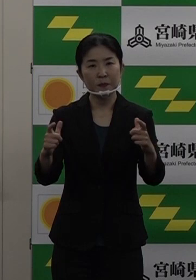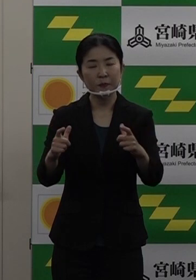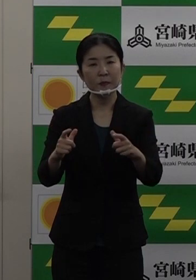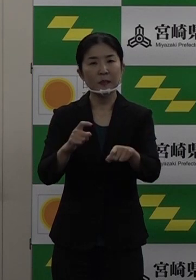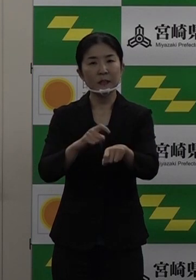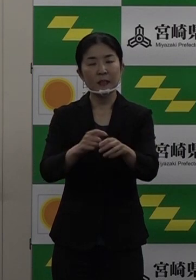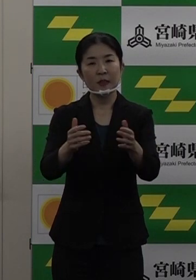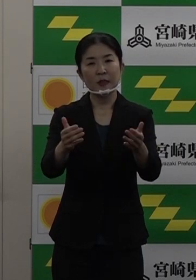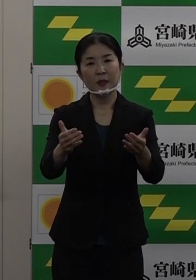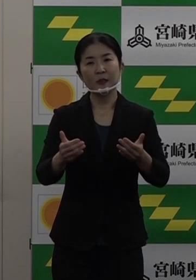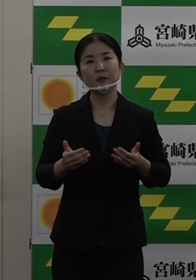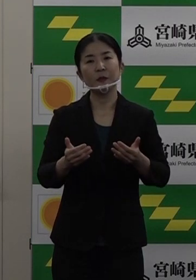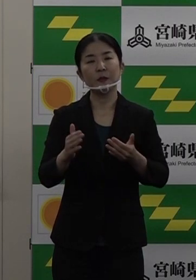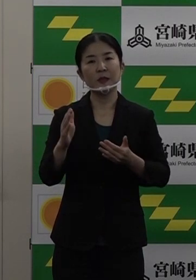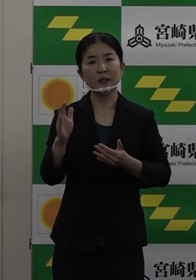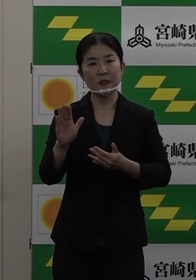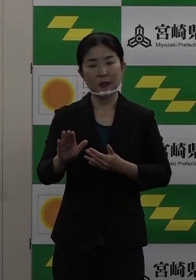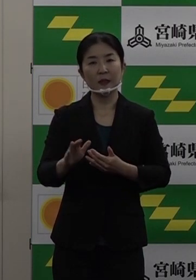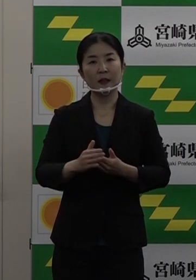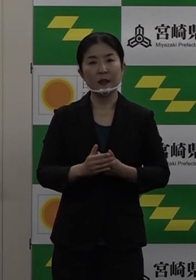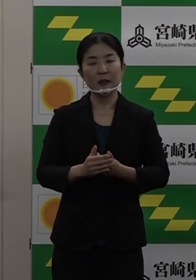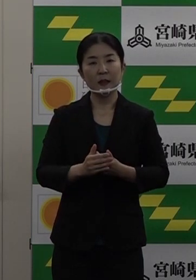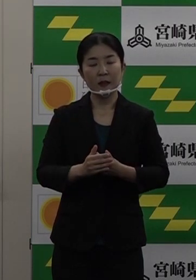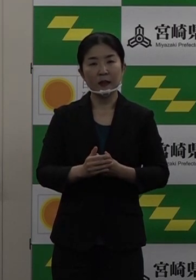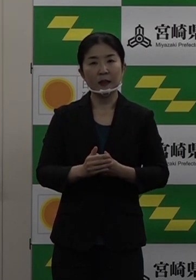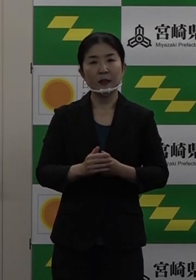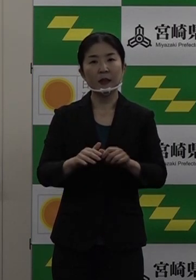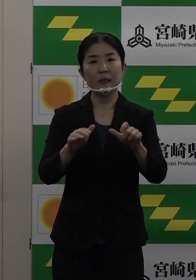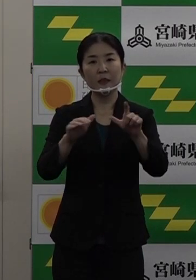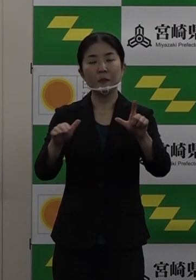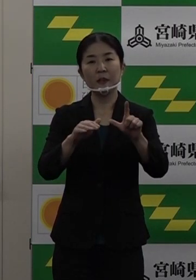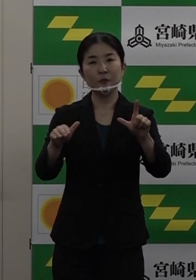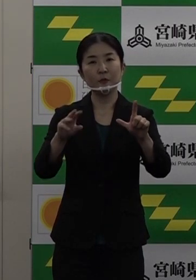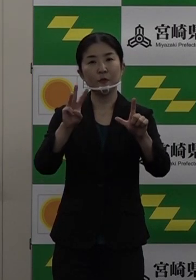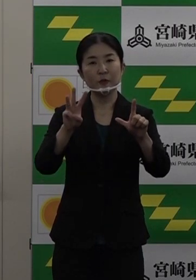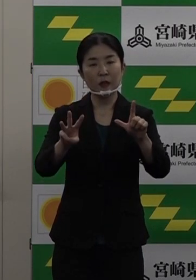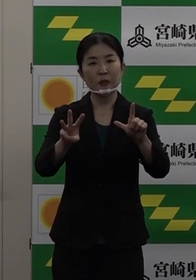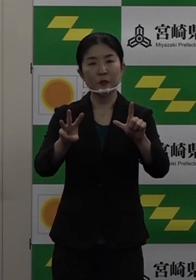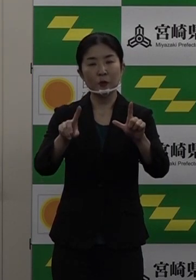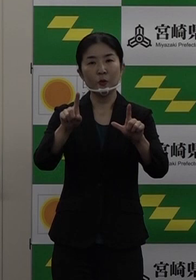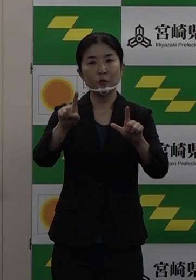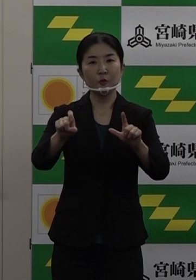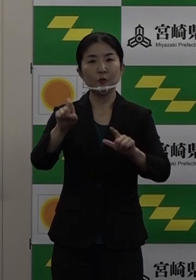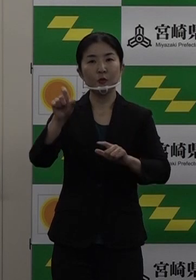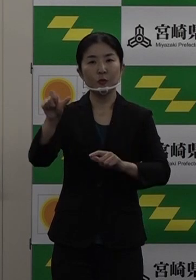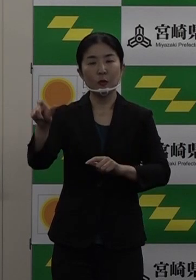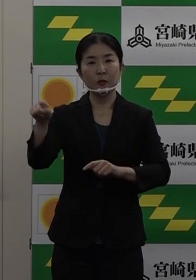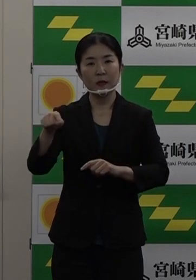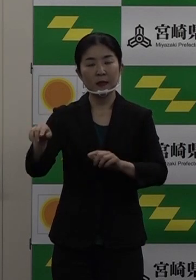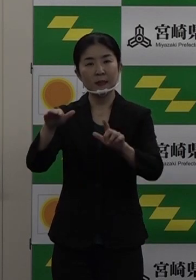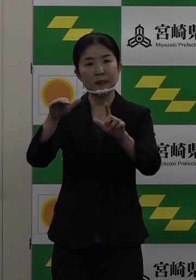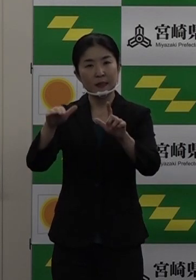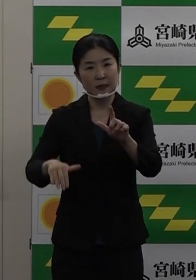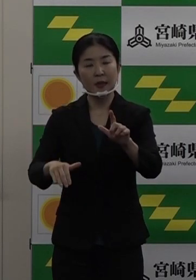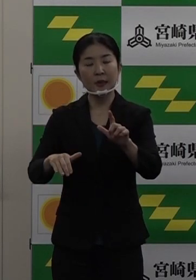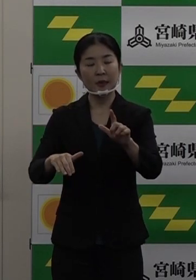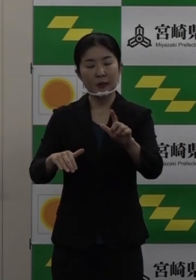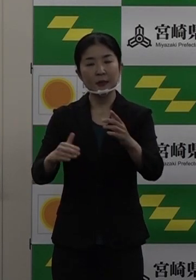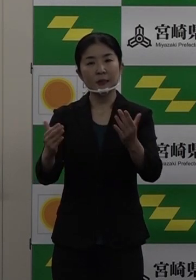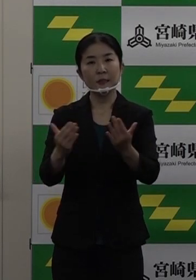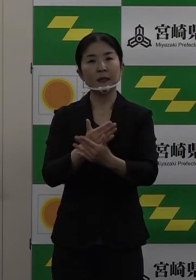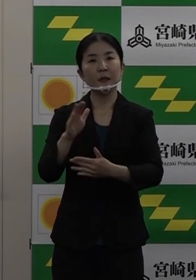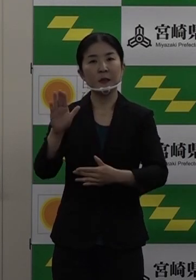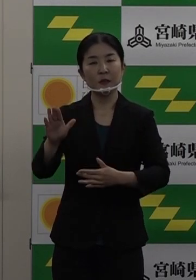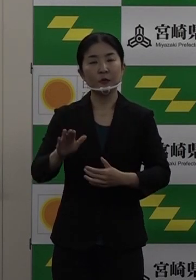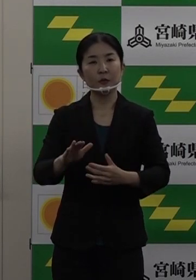めて全てが分科会が示す指標ステージ3、15人を下回っている状況にあります。